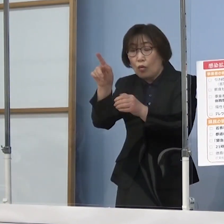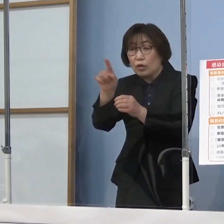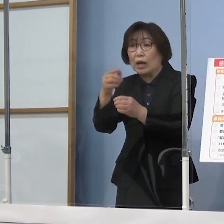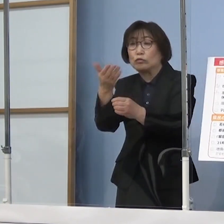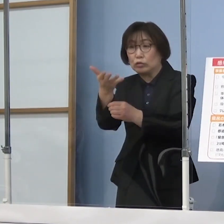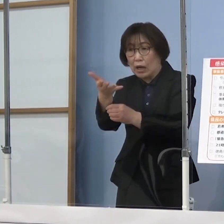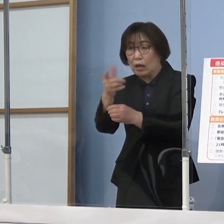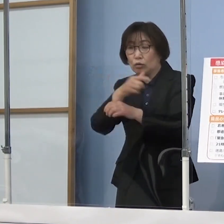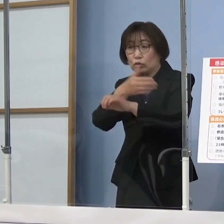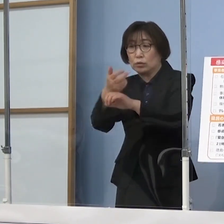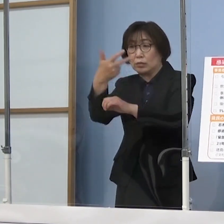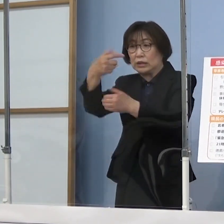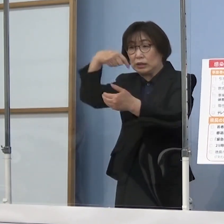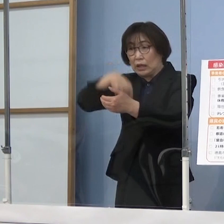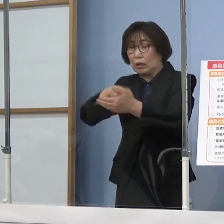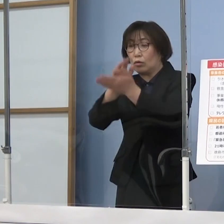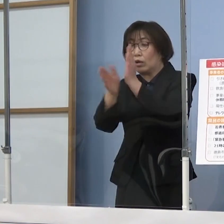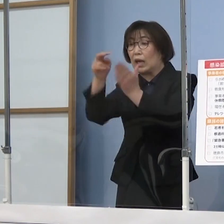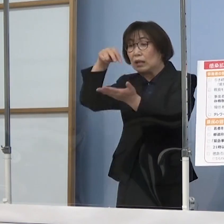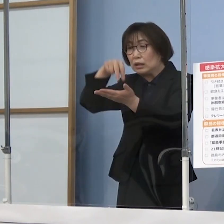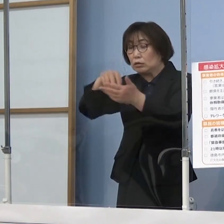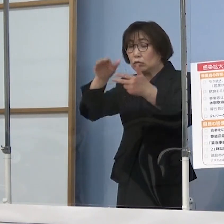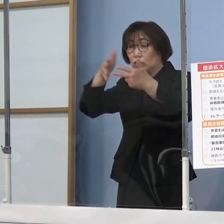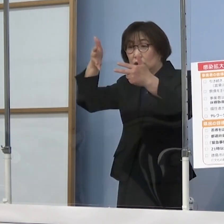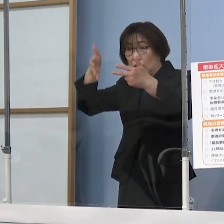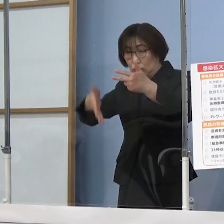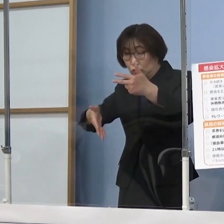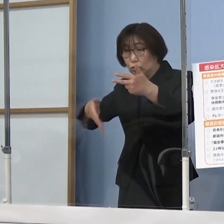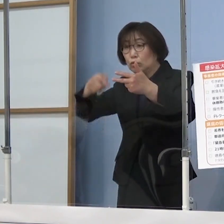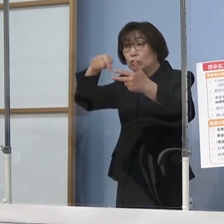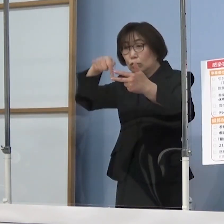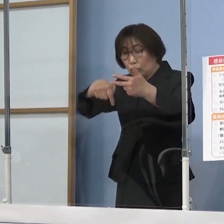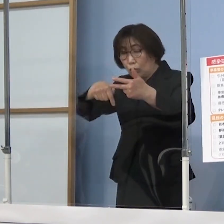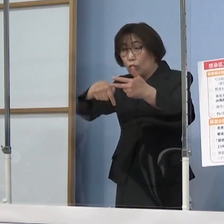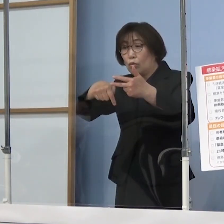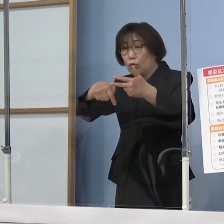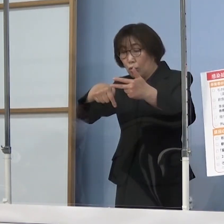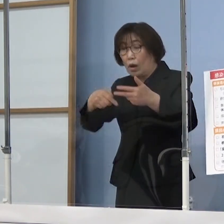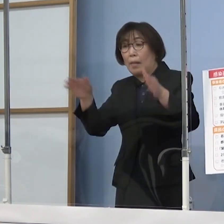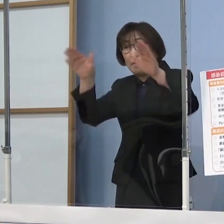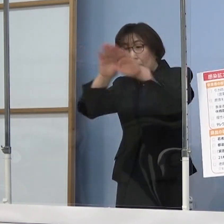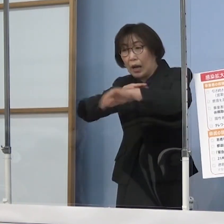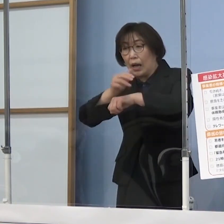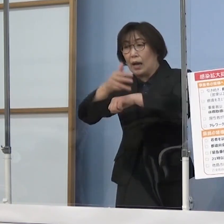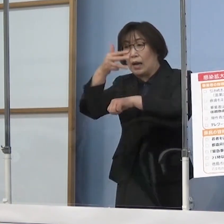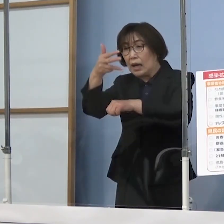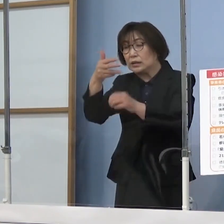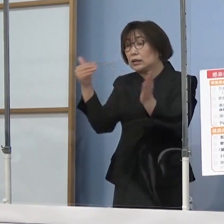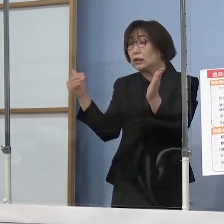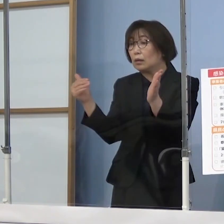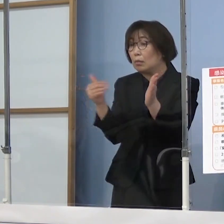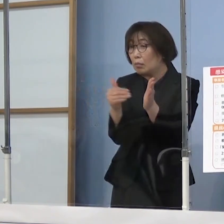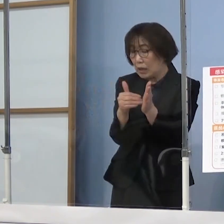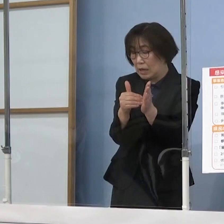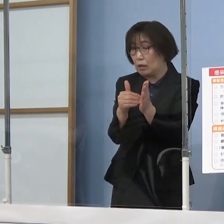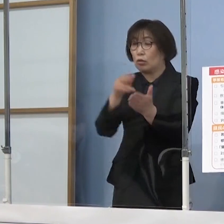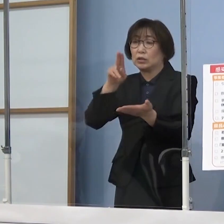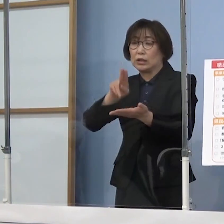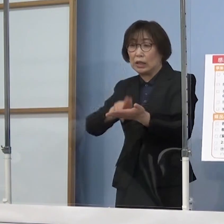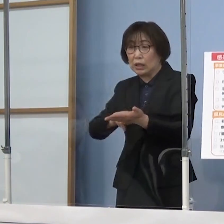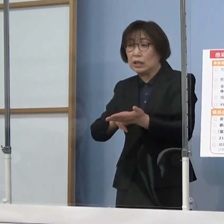ある県立の施設、こちらの利用につきましては8時までとさせていただきます